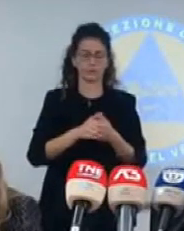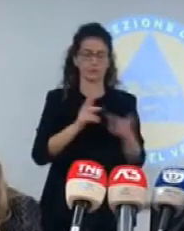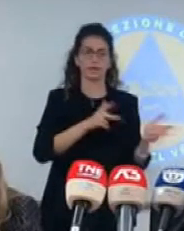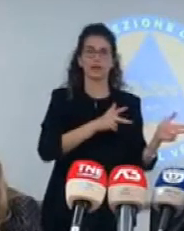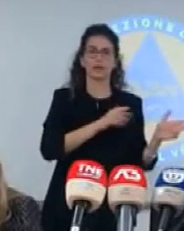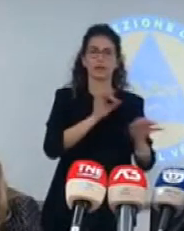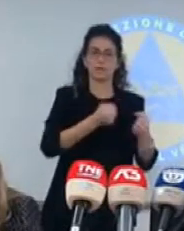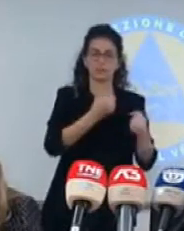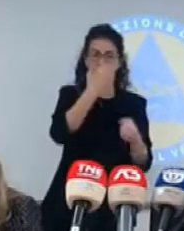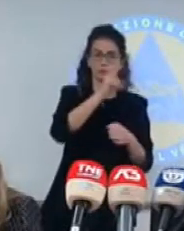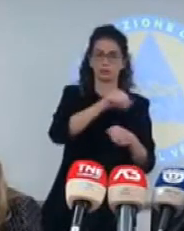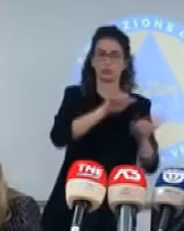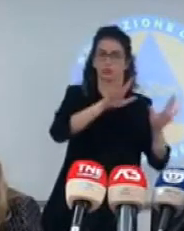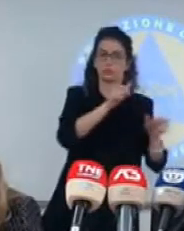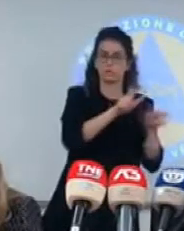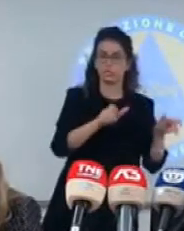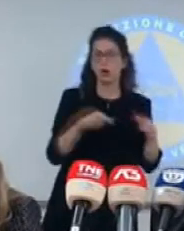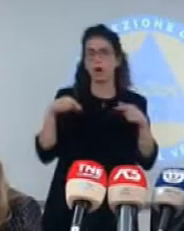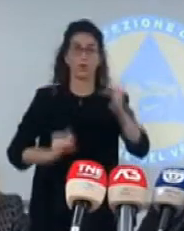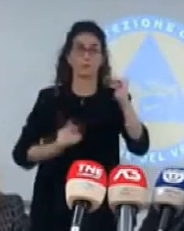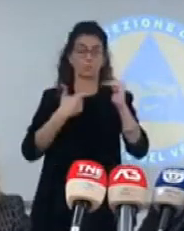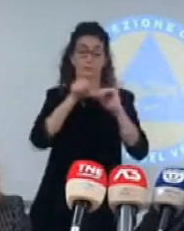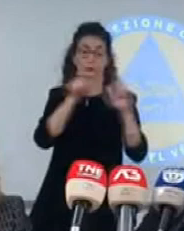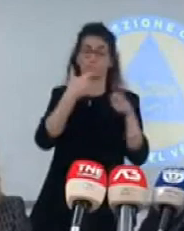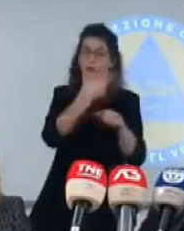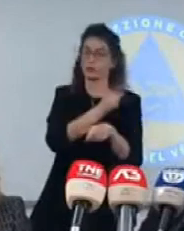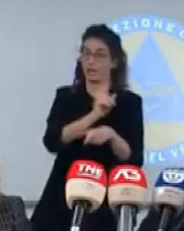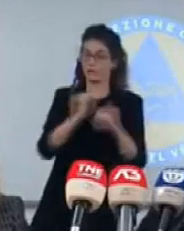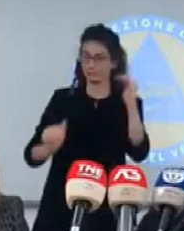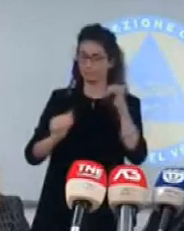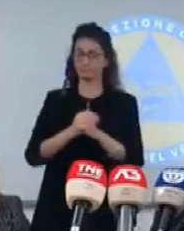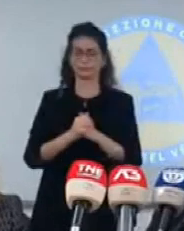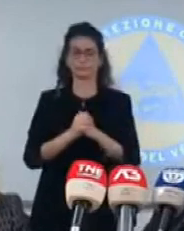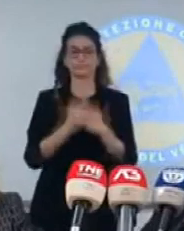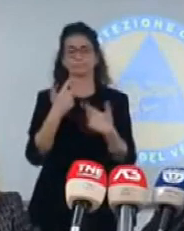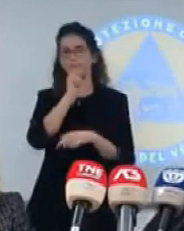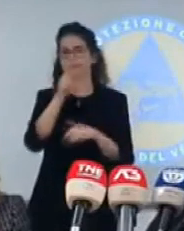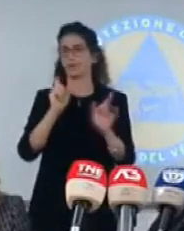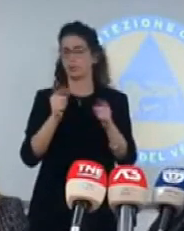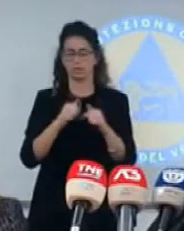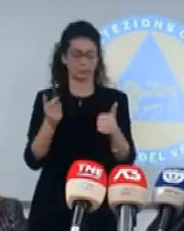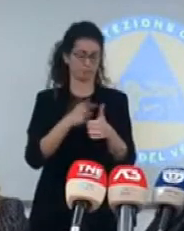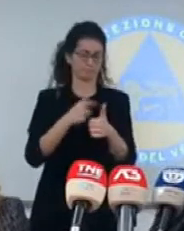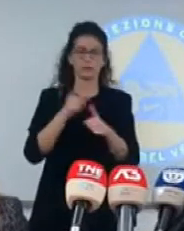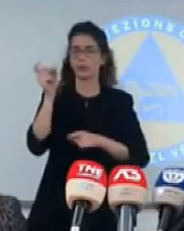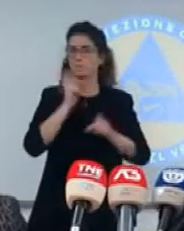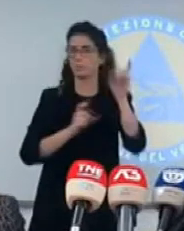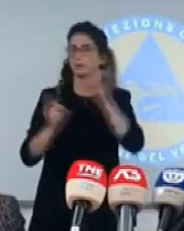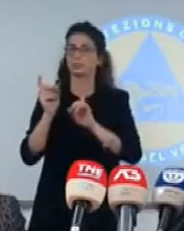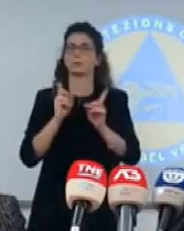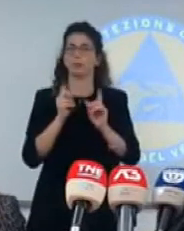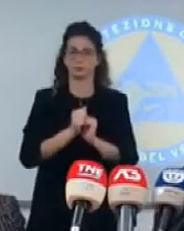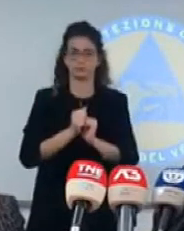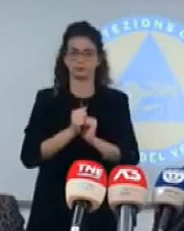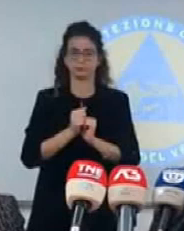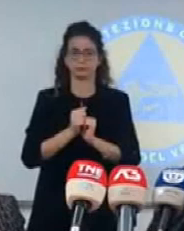intensiva avevamo 210 persone oggi andiamo 57 gli appelli che diciamo intanto siamo preoccupati del fatto che questo incremento